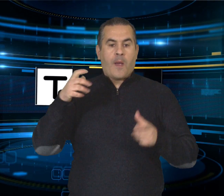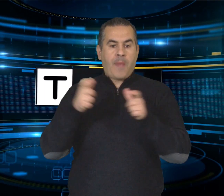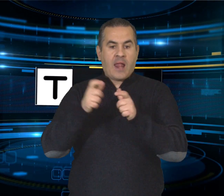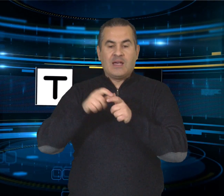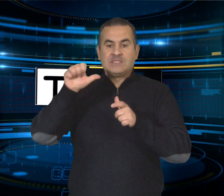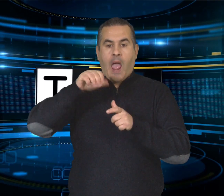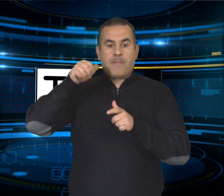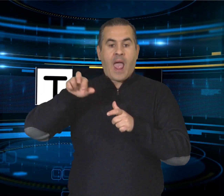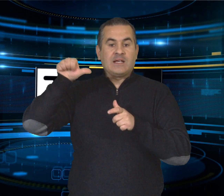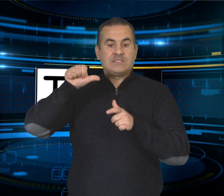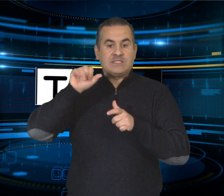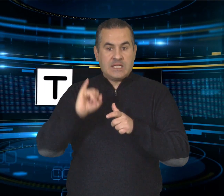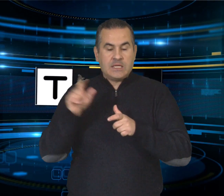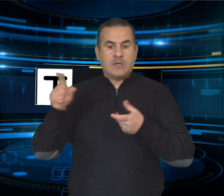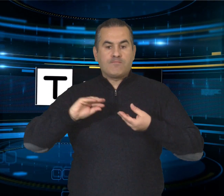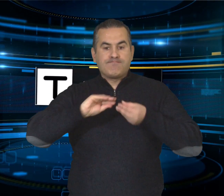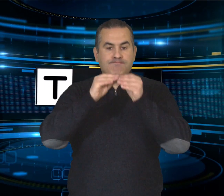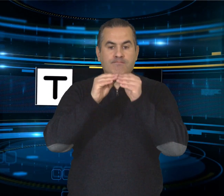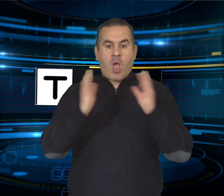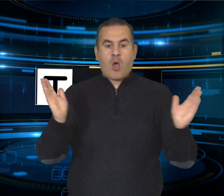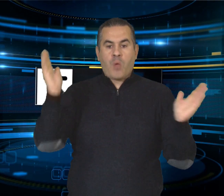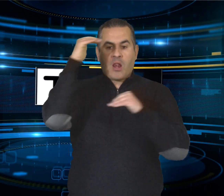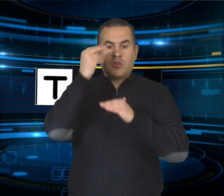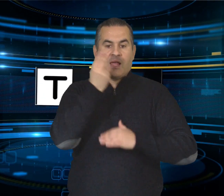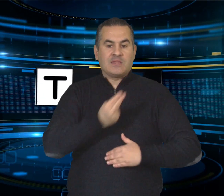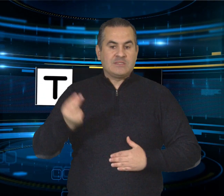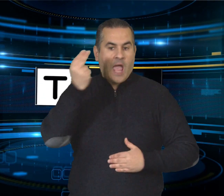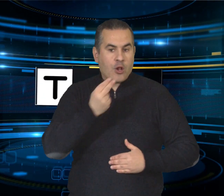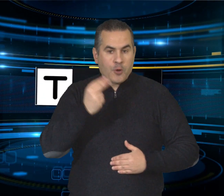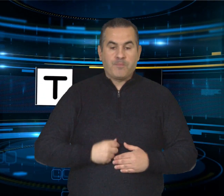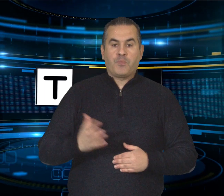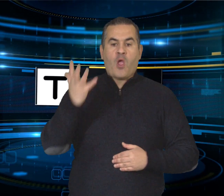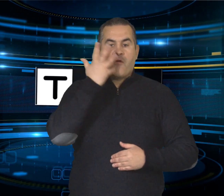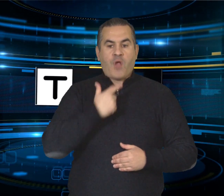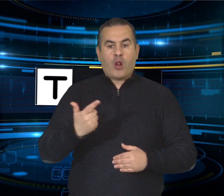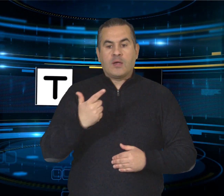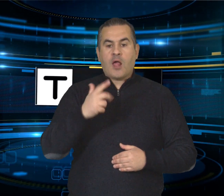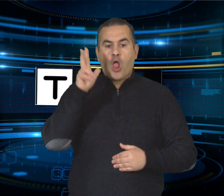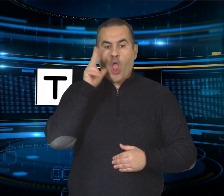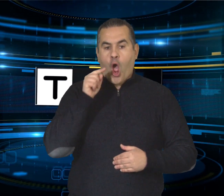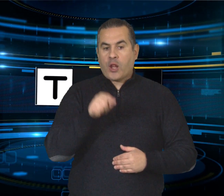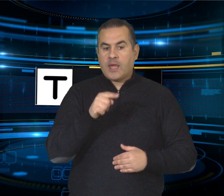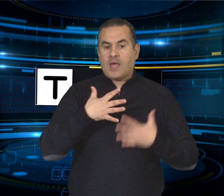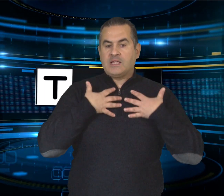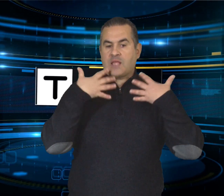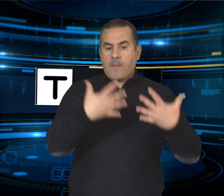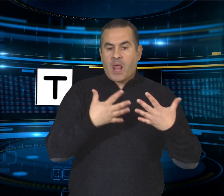sottolineato l'importanza della realizzazione della stanza tutta per sé, un ambiente che consente alle vittime di violenza di deporre in un clima sereno e